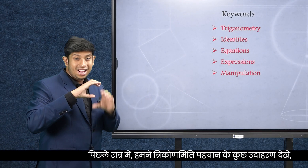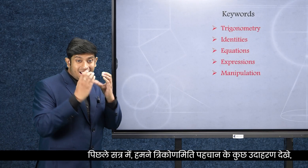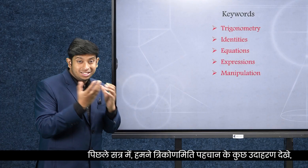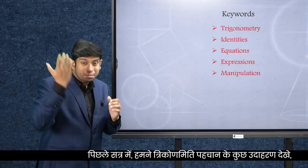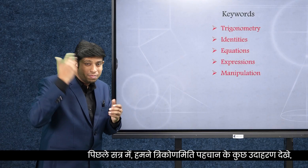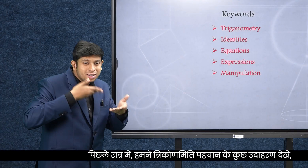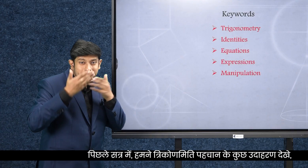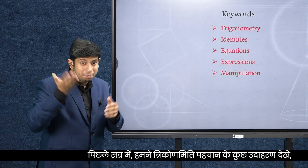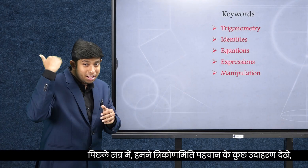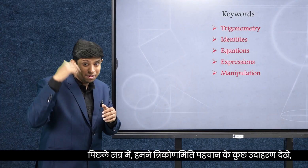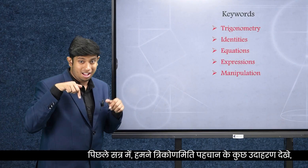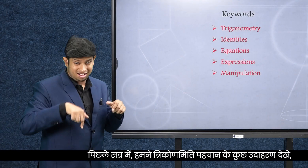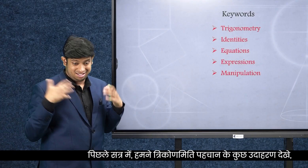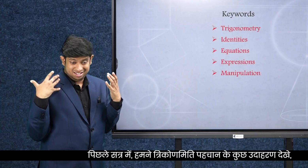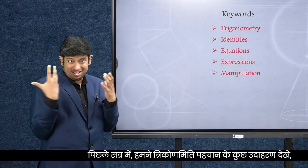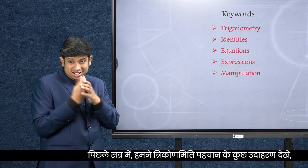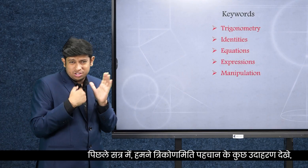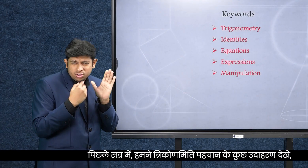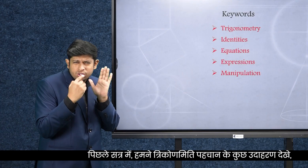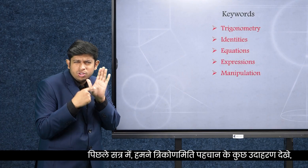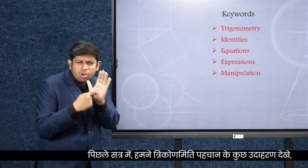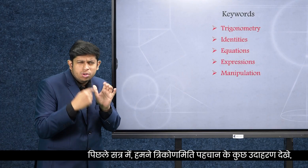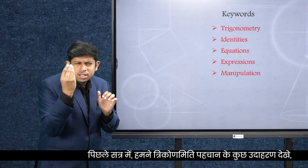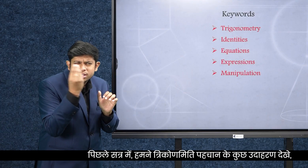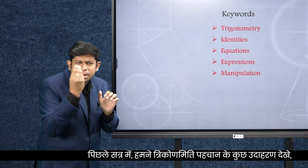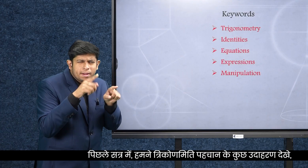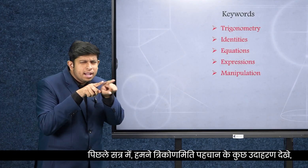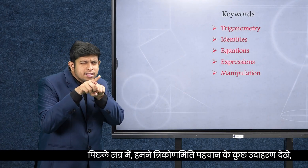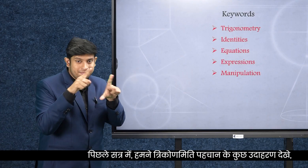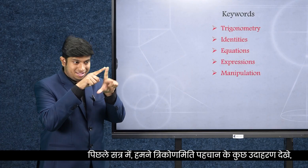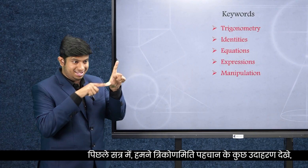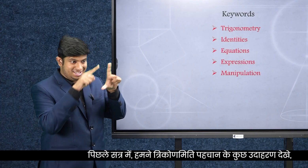पिछले सत्र में हमने त्रिकोणमिति पहचान के कुछ उदाहरण देखे।